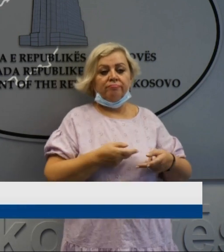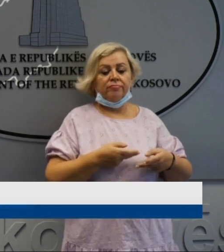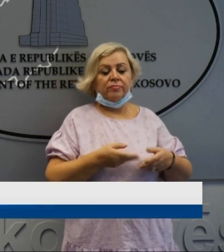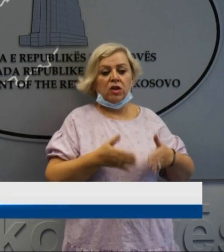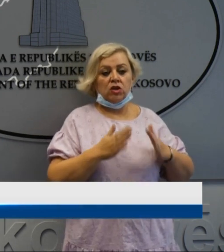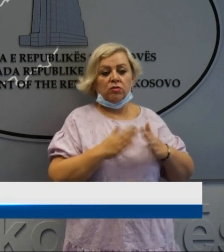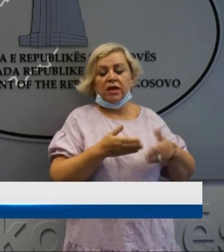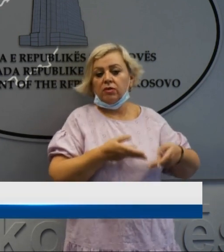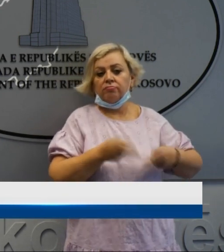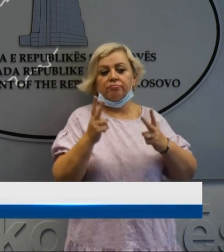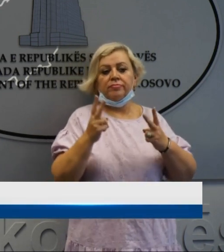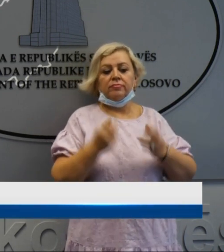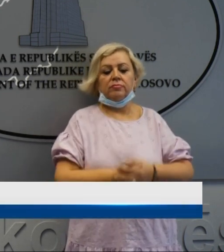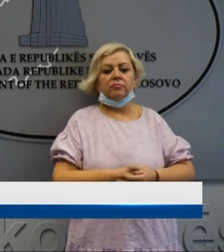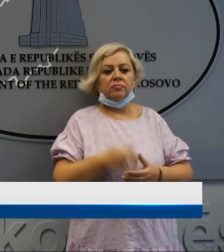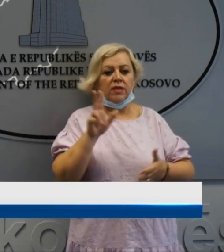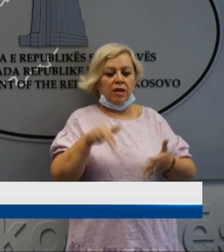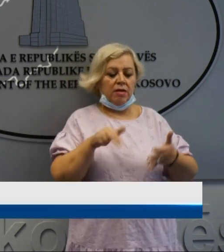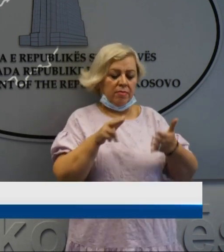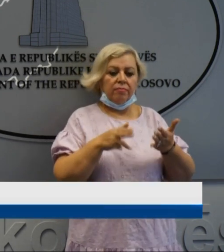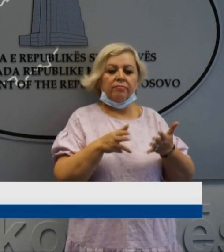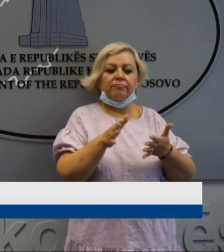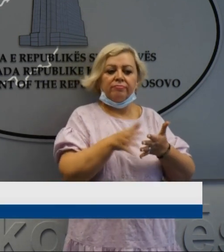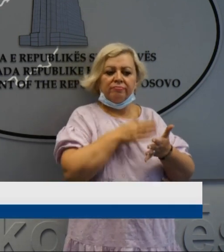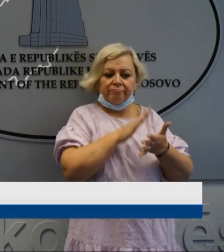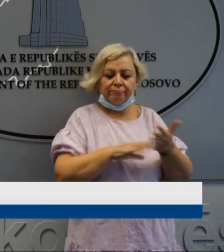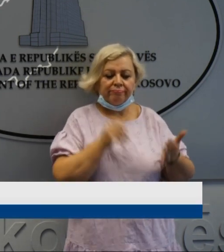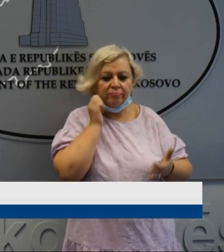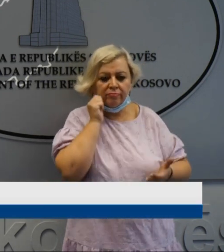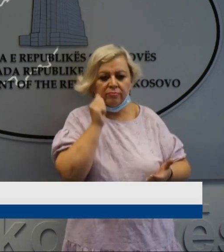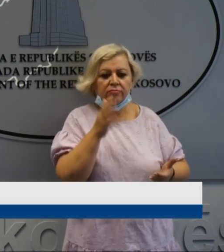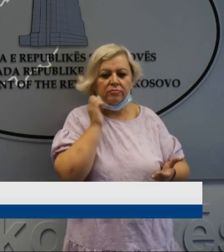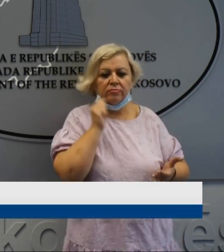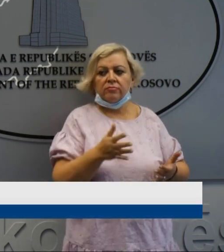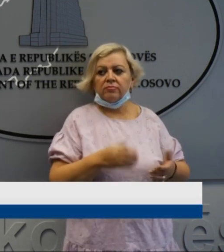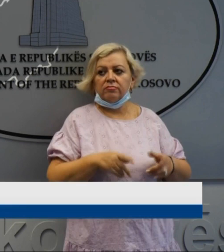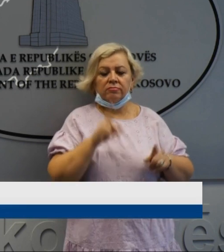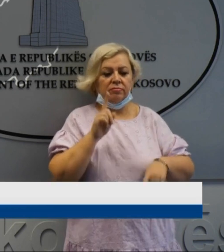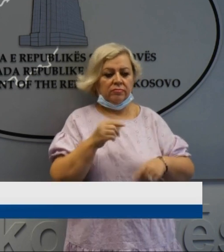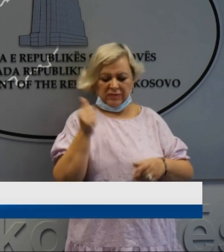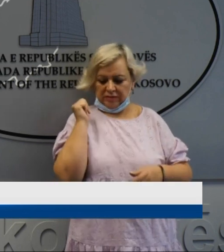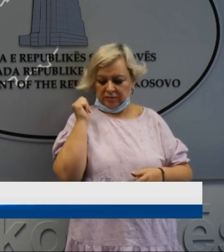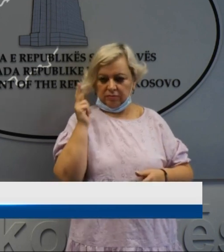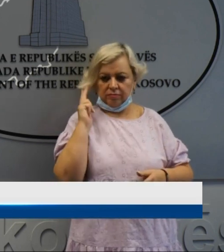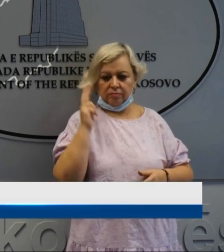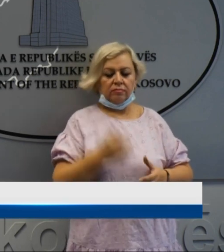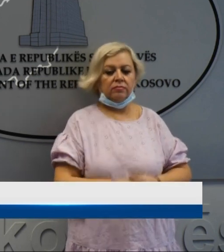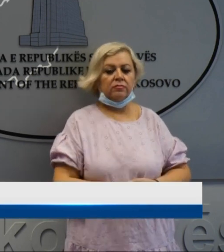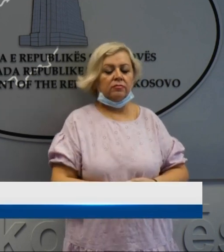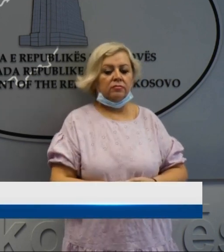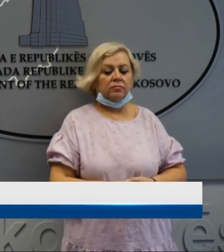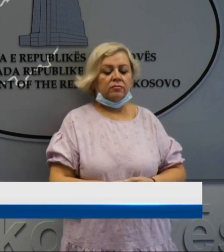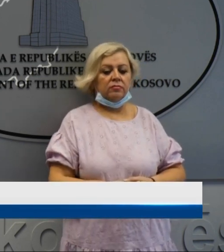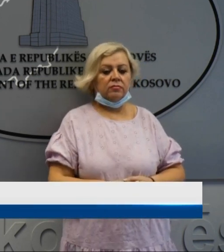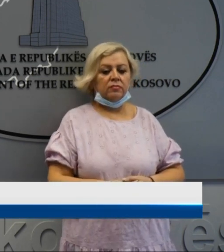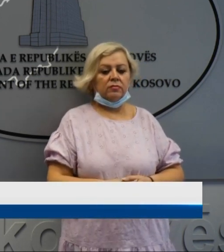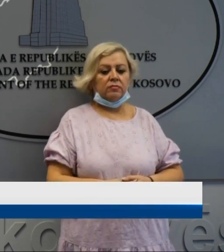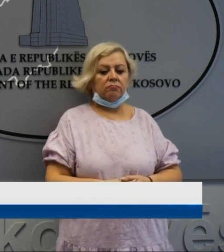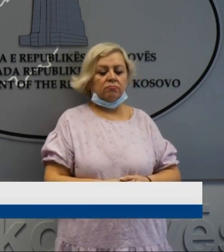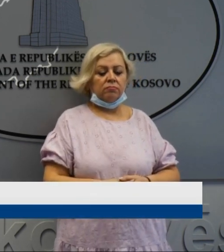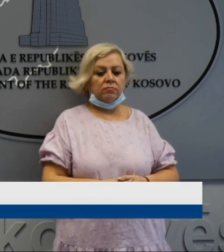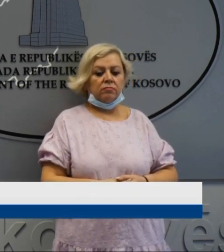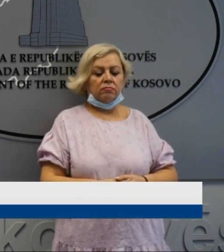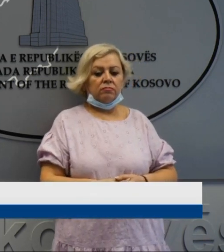tjetër, kemi një plato të rasteve ditore në disa ditët në vim,